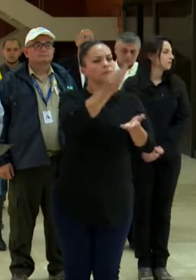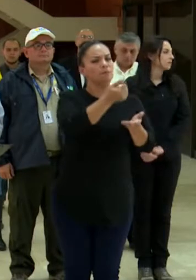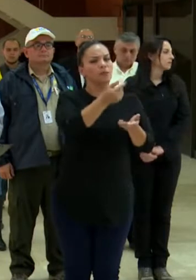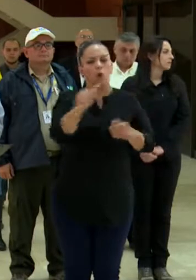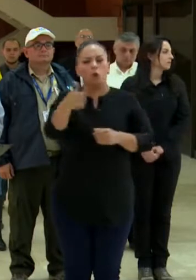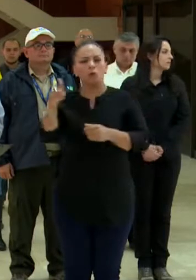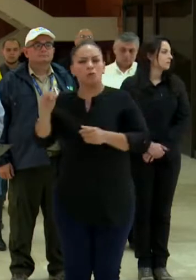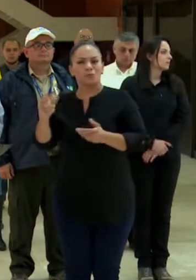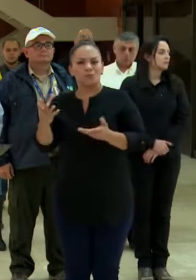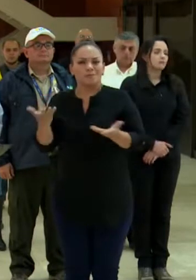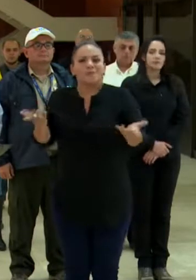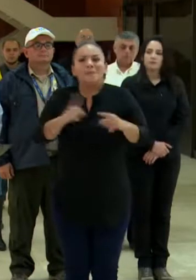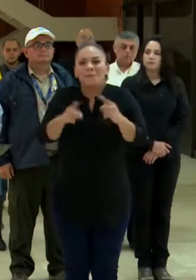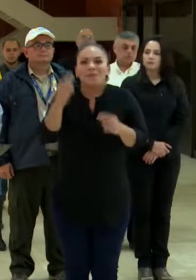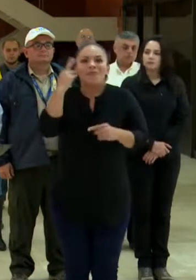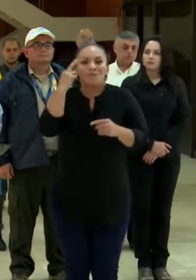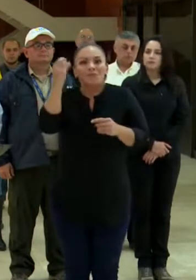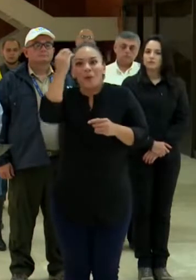obvia, no hay plata.